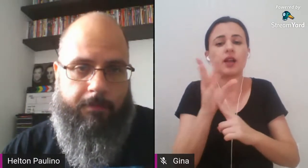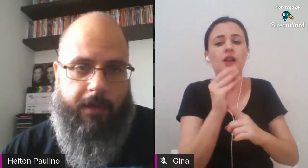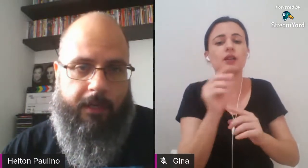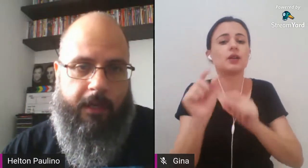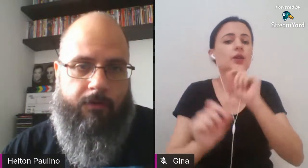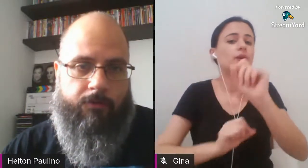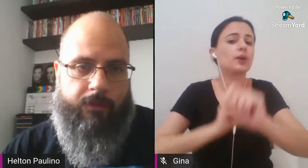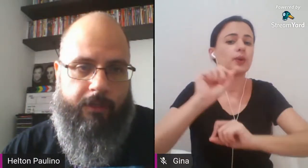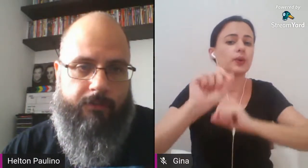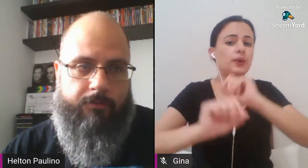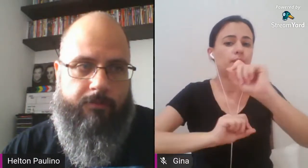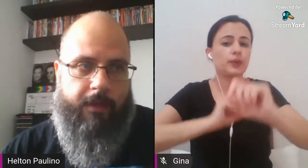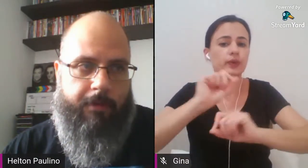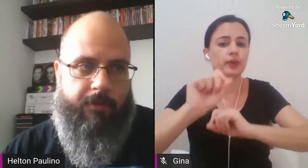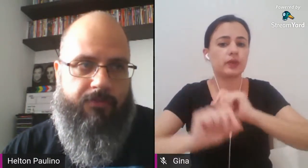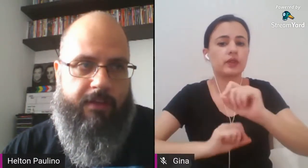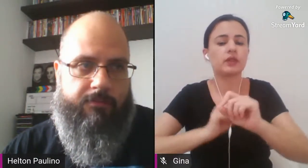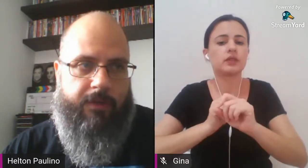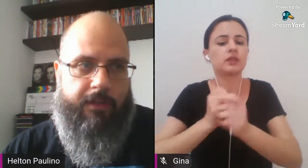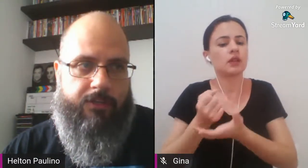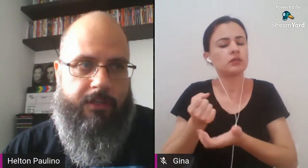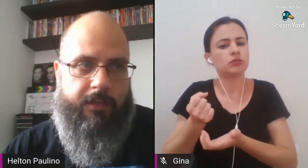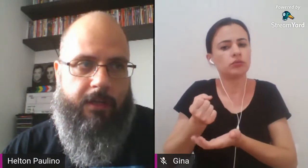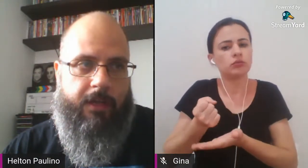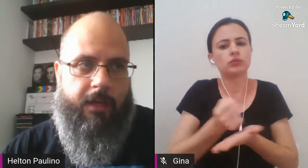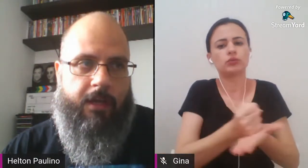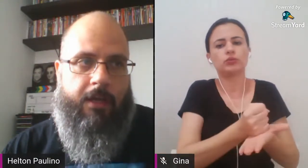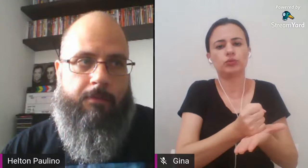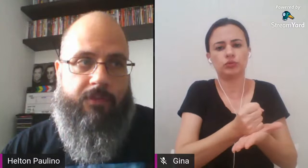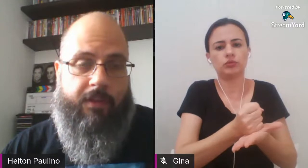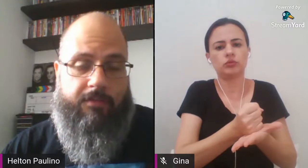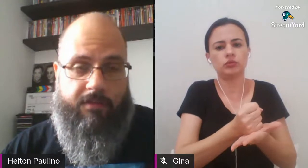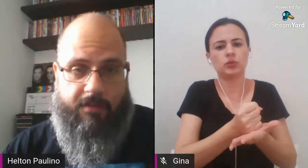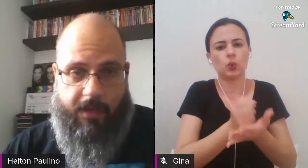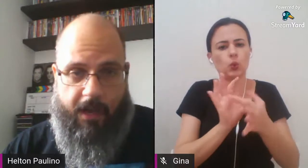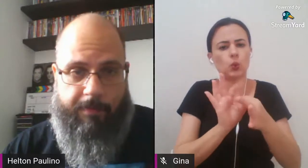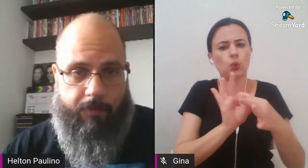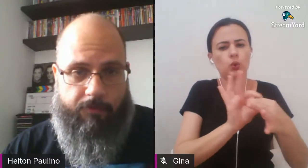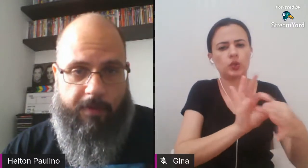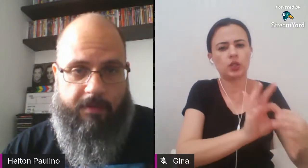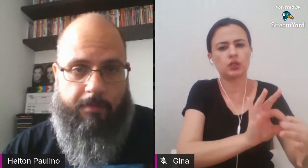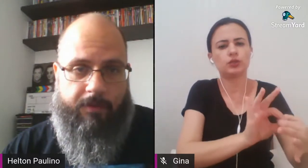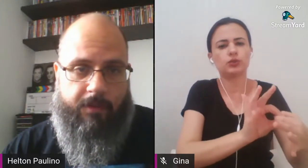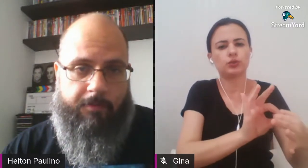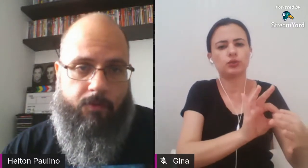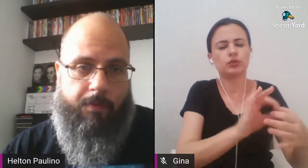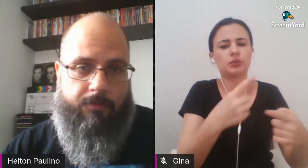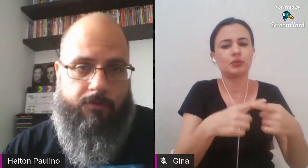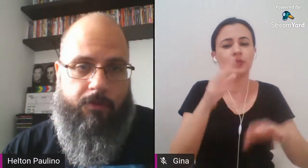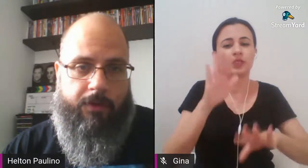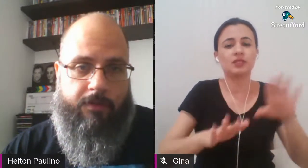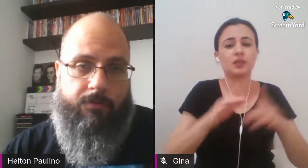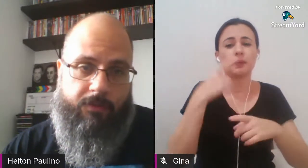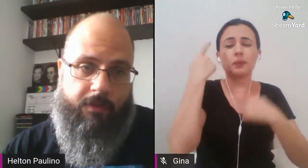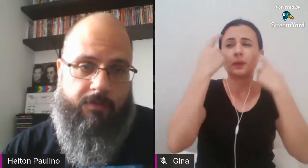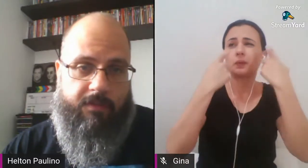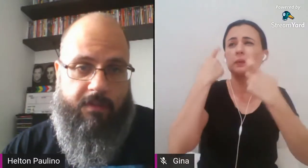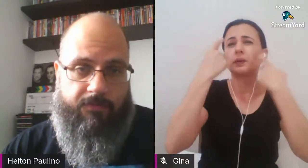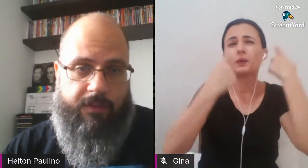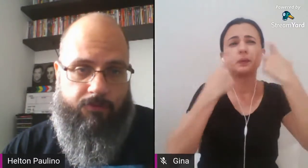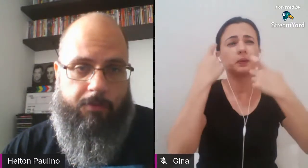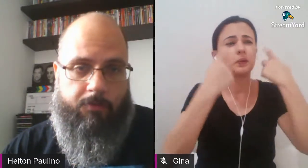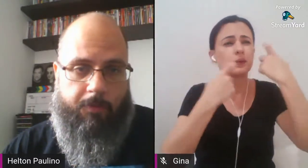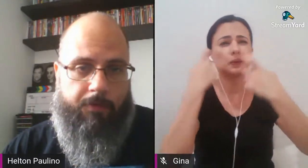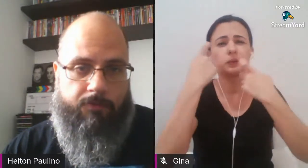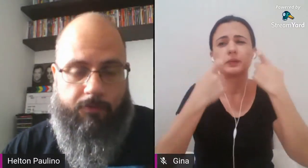recheio para aquele contexto, né, para o que faz com que a gente muitas das vezes escape nosso pensamento das preocupações e muitas das